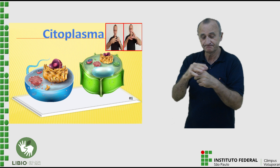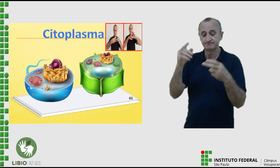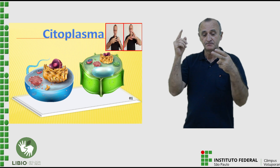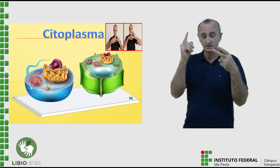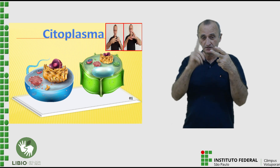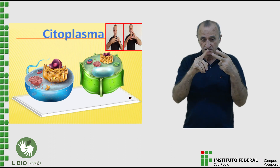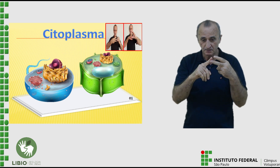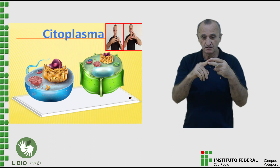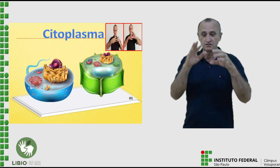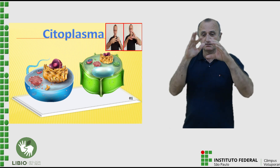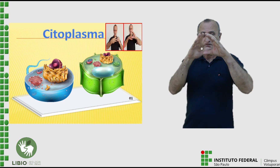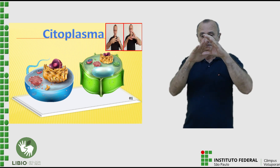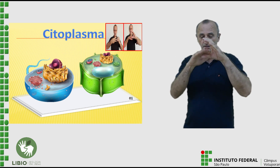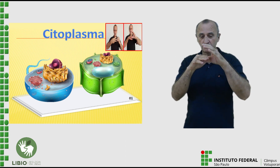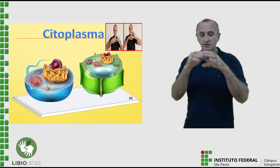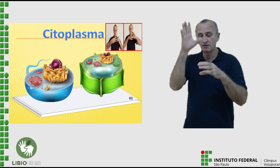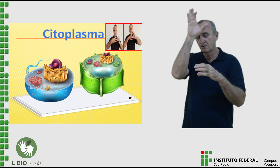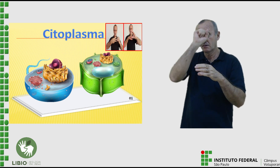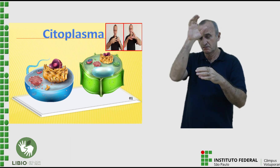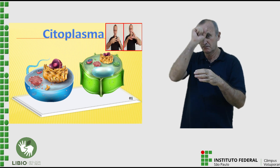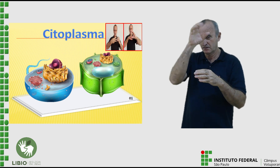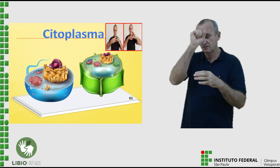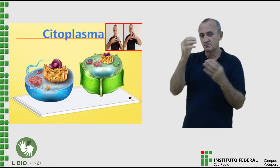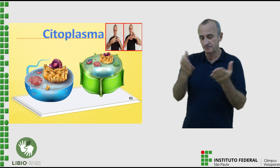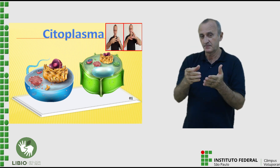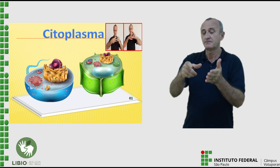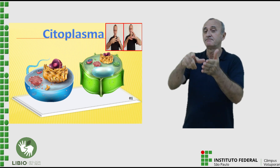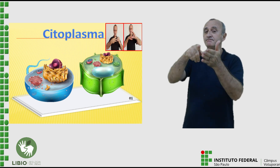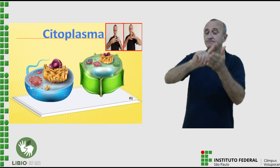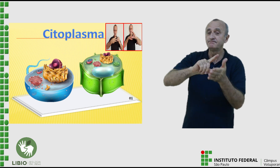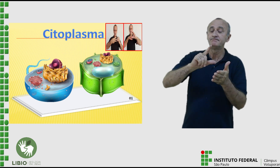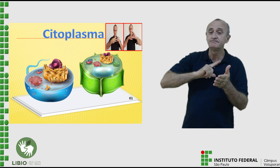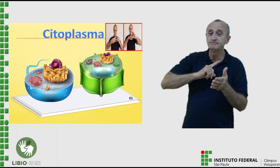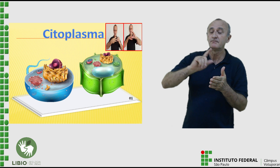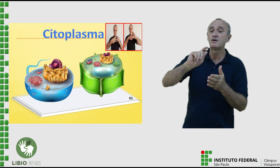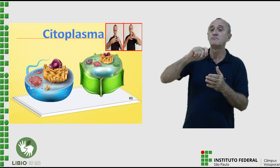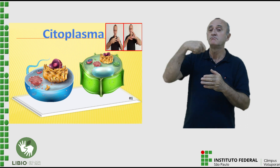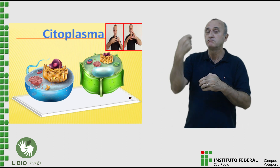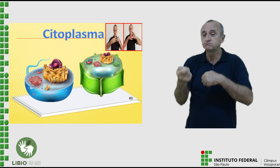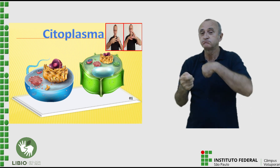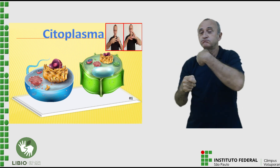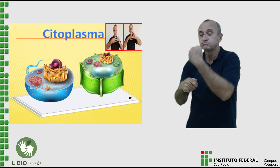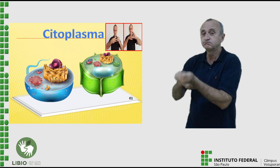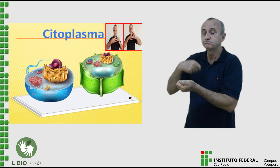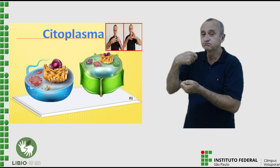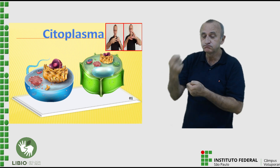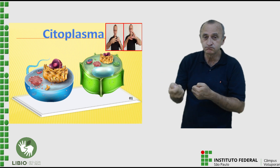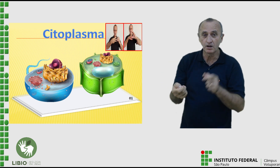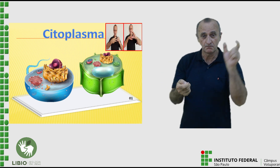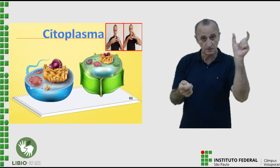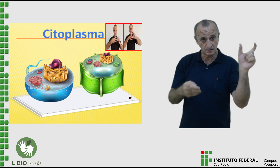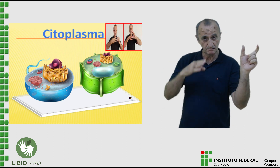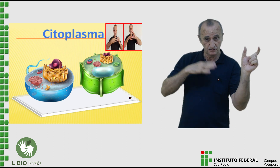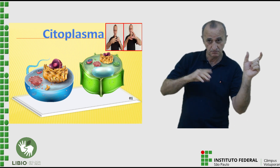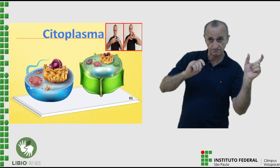Então, primeiro membrana plasmática, o segundo citoplasma. Vamos aprender. E antes temos o